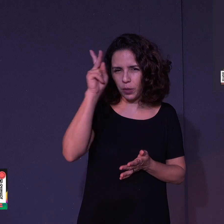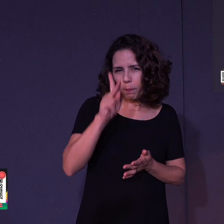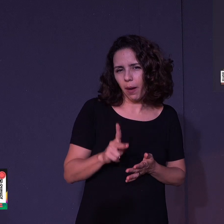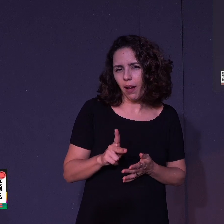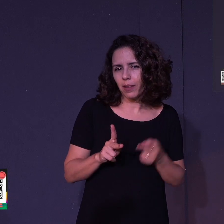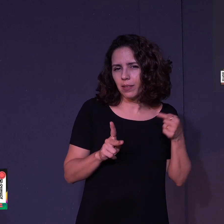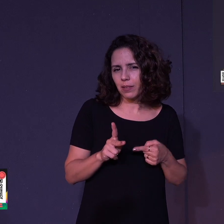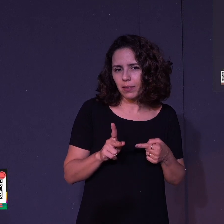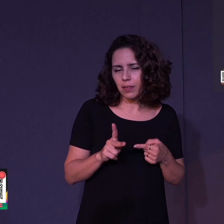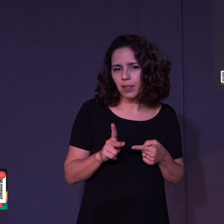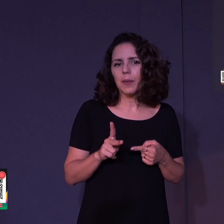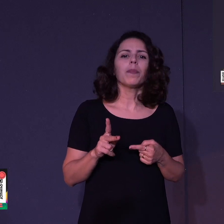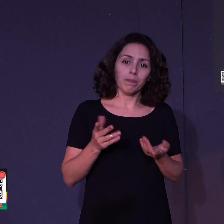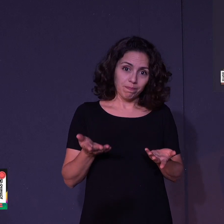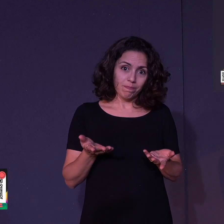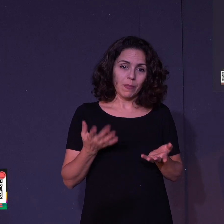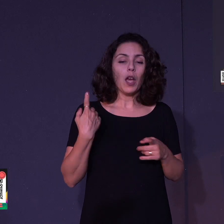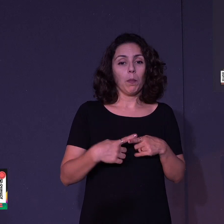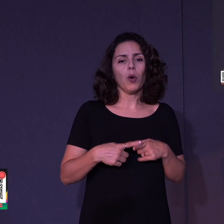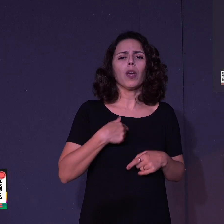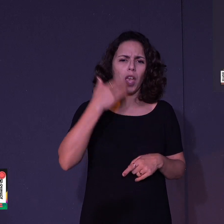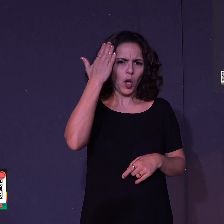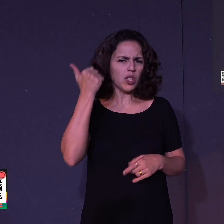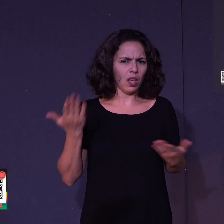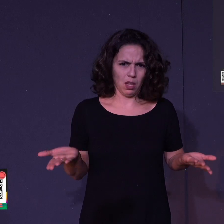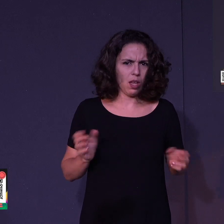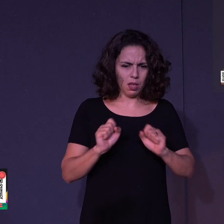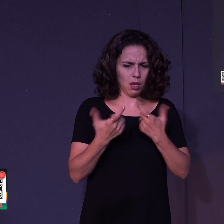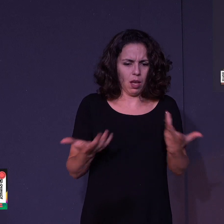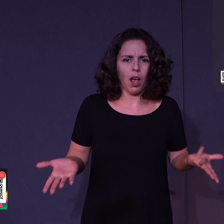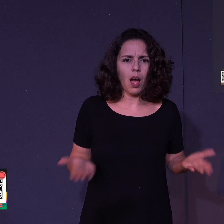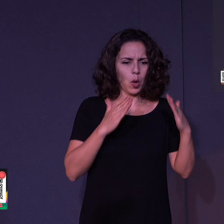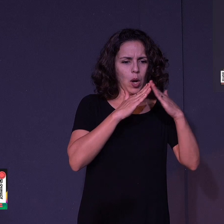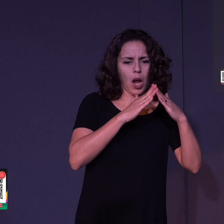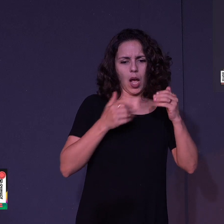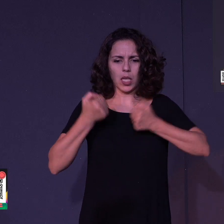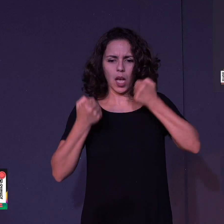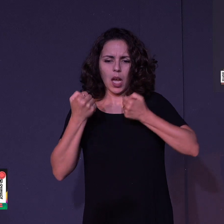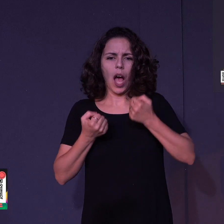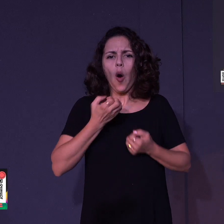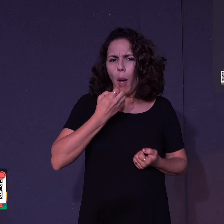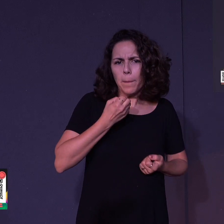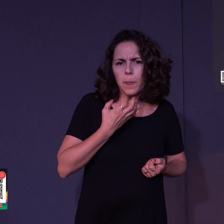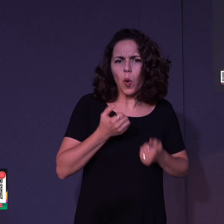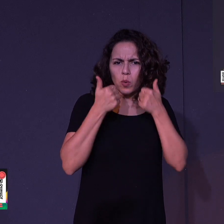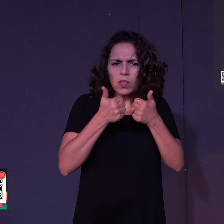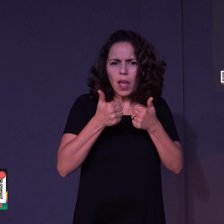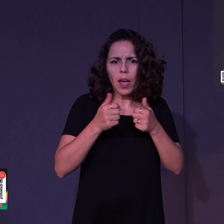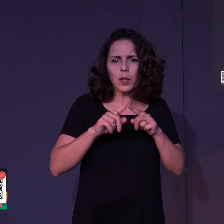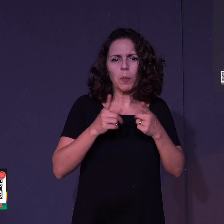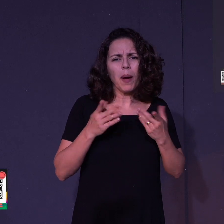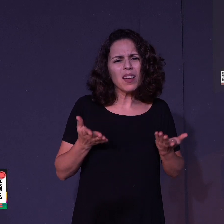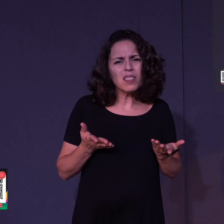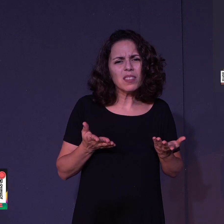altar para essas coisas e colocamos essas coisas no lugar de Deus, a paz passa. A paz é volúvel, a paz ela é